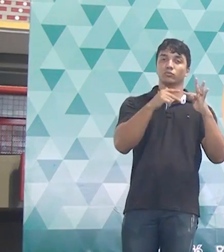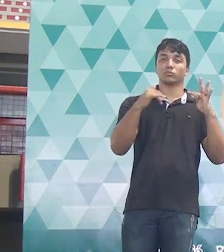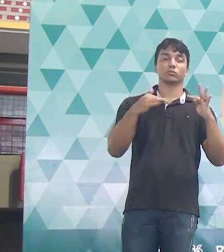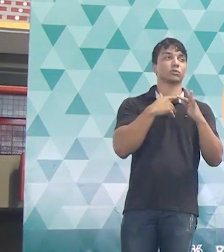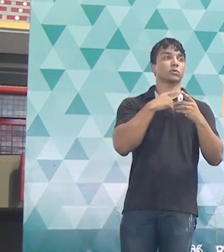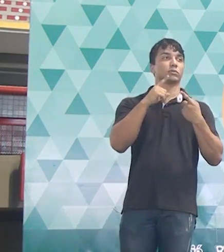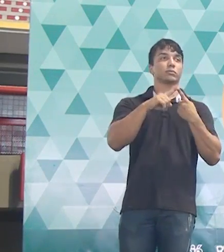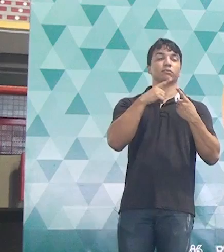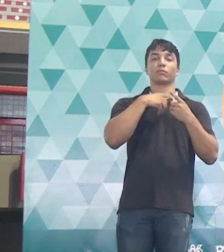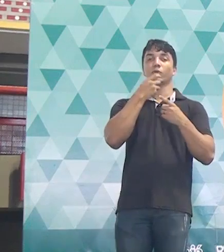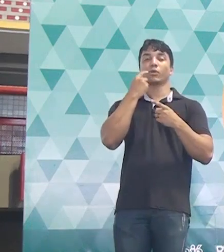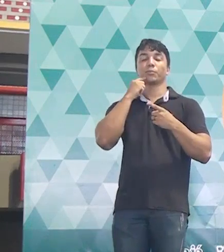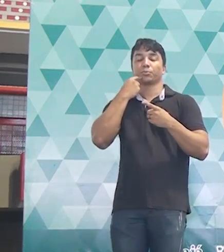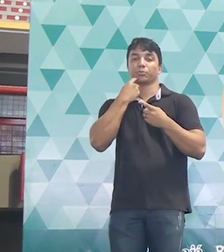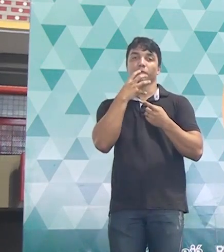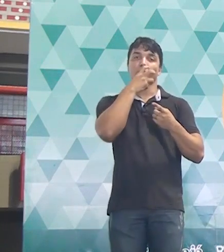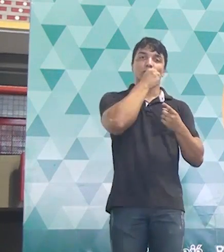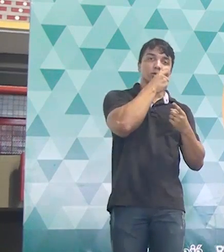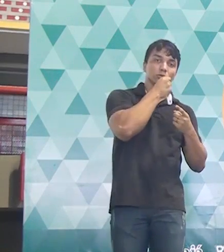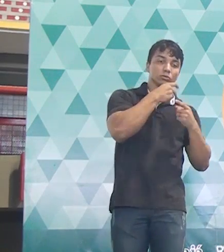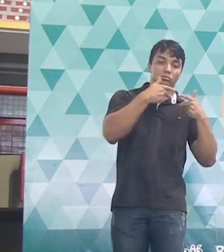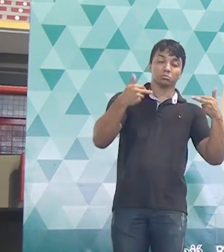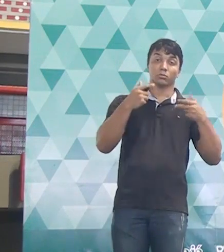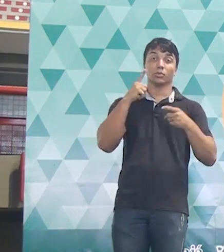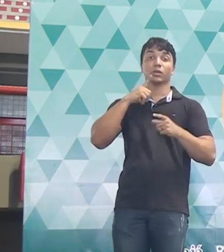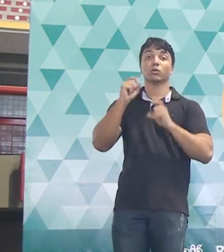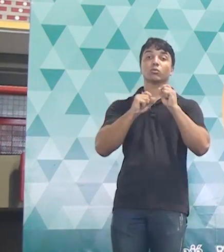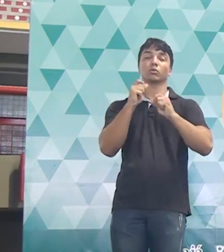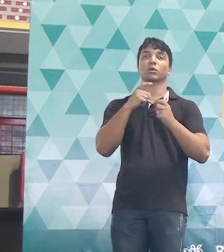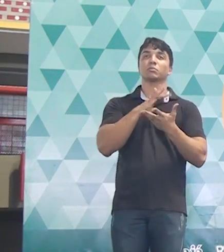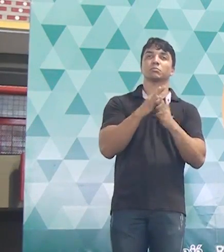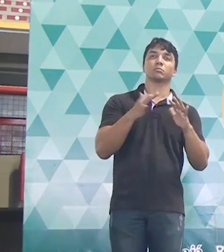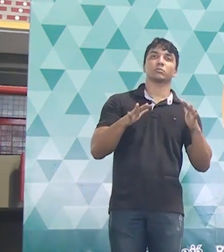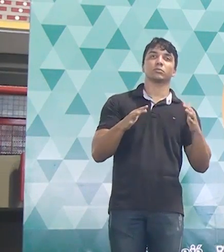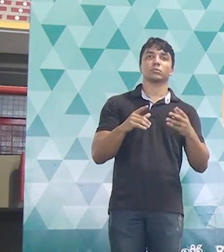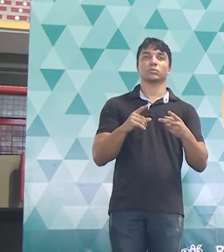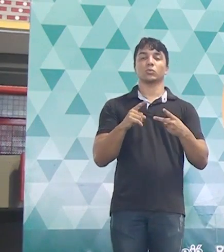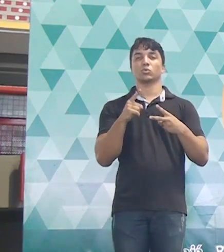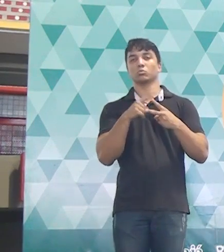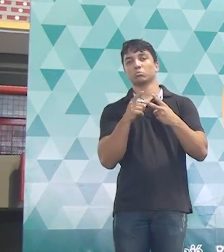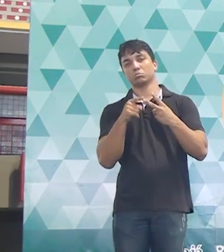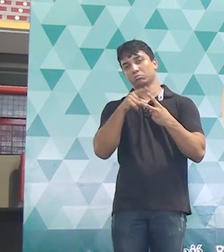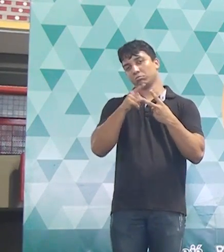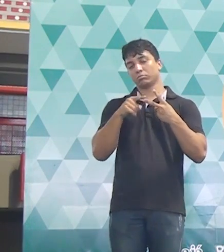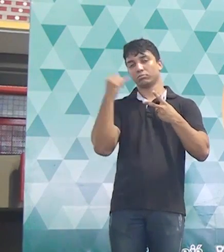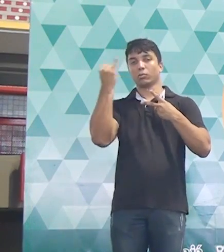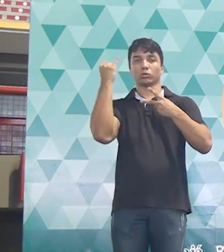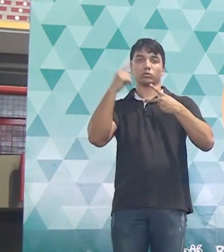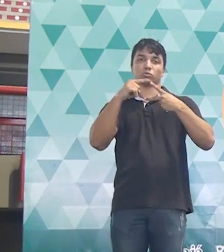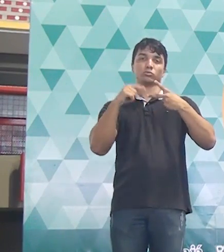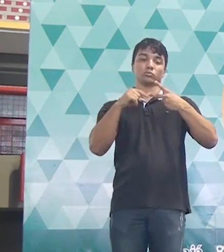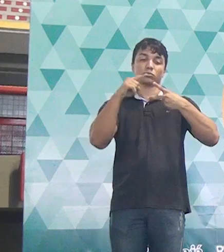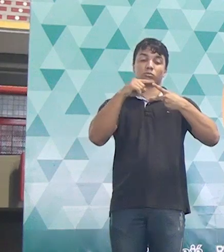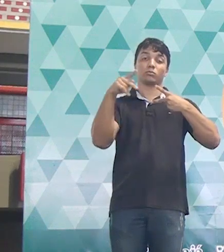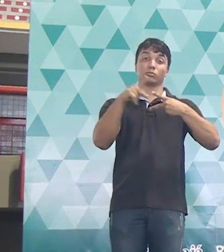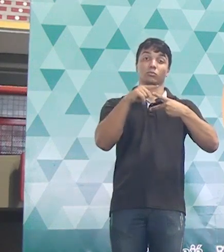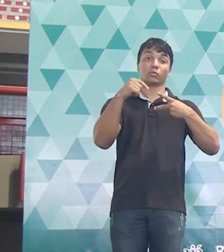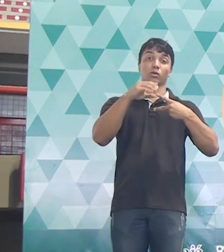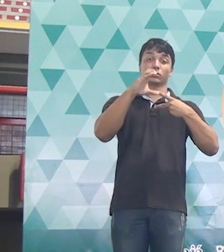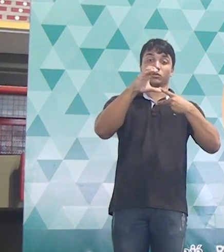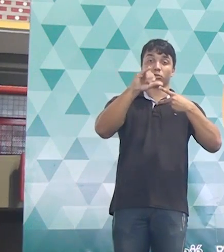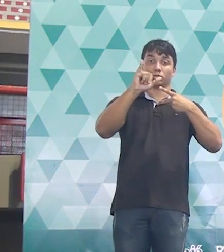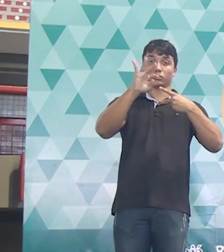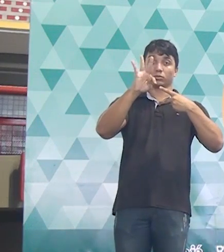limão, laranja. Nas frutas cítricas você tem pelo menos 2 ácidos importantes: o ácido